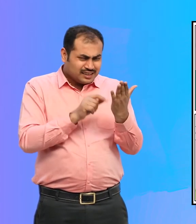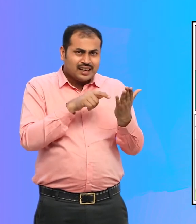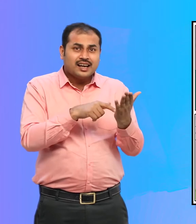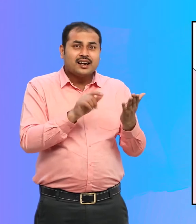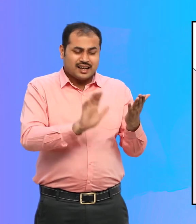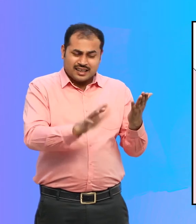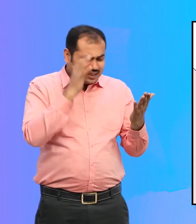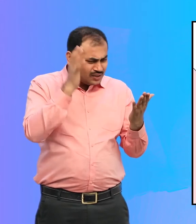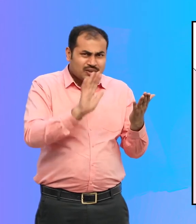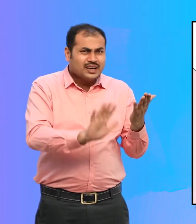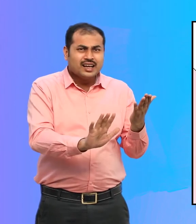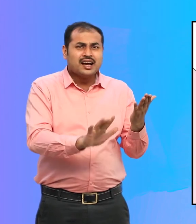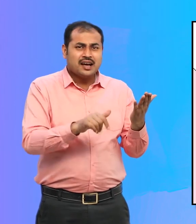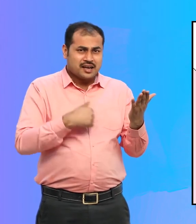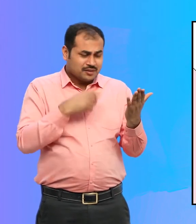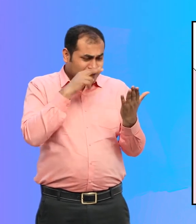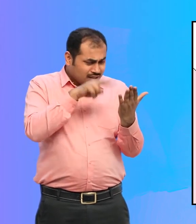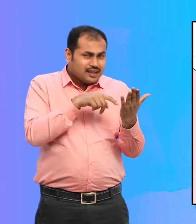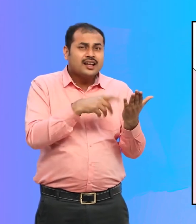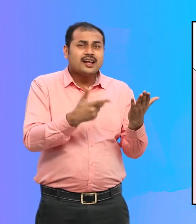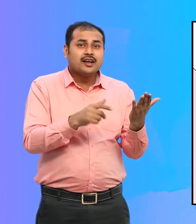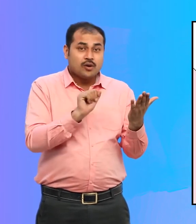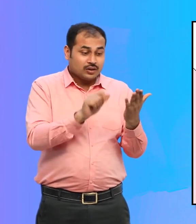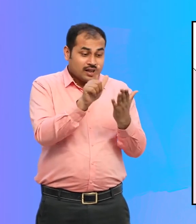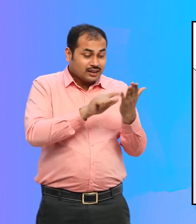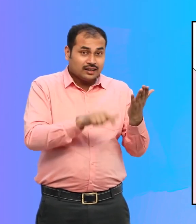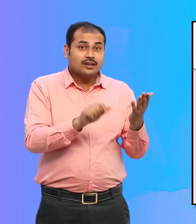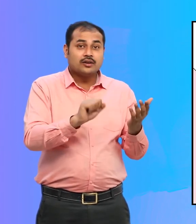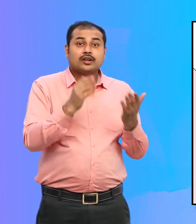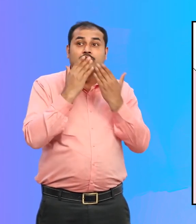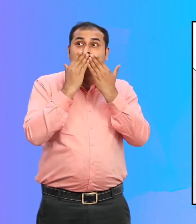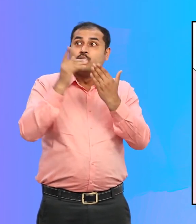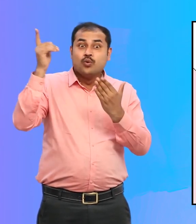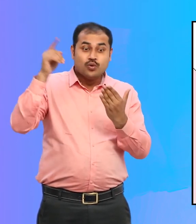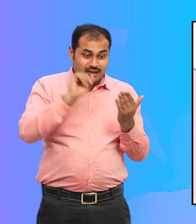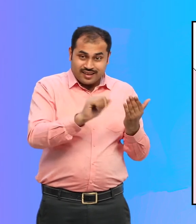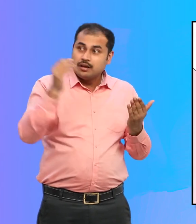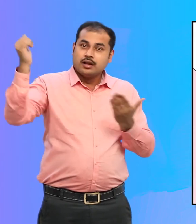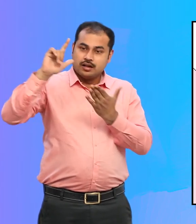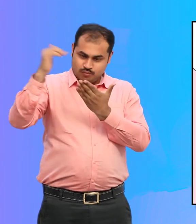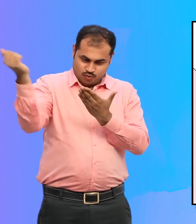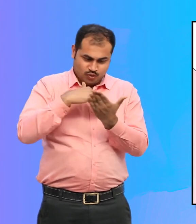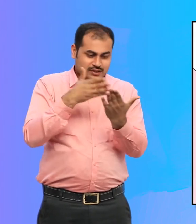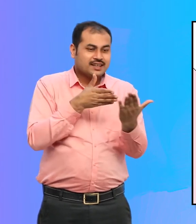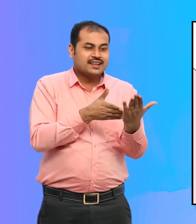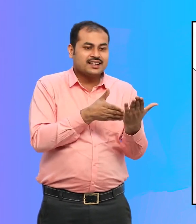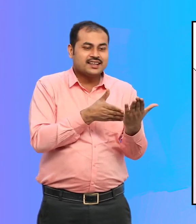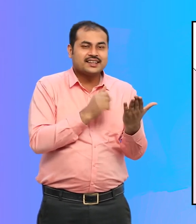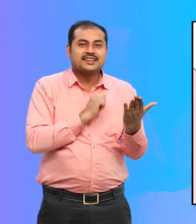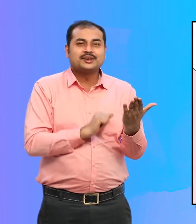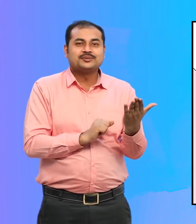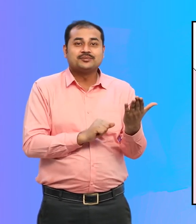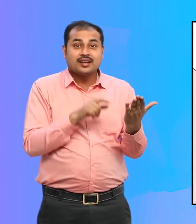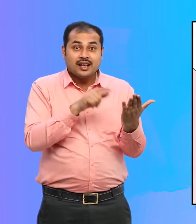वह प्रिया से कहती हैं चिंता मत करो प्रिया बेटी यह पत्र तुम्हारे स्कूल से आया था